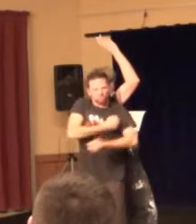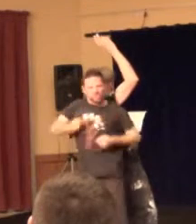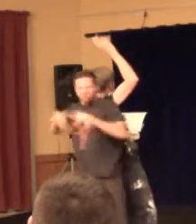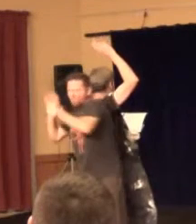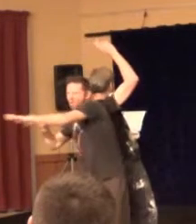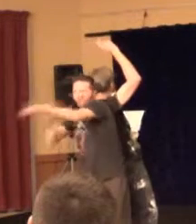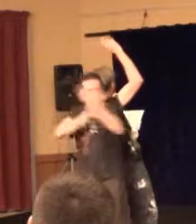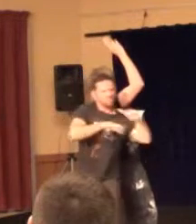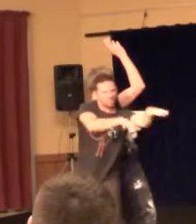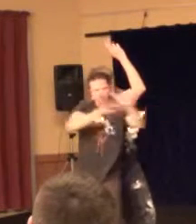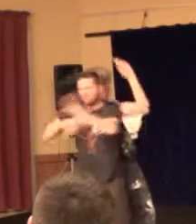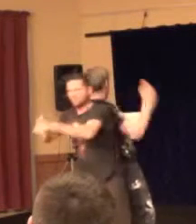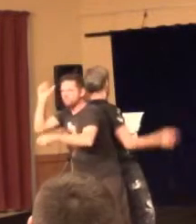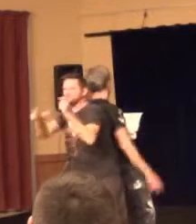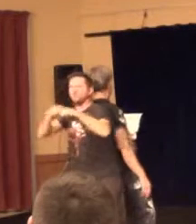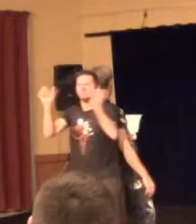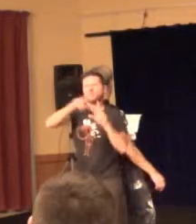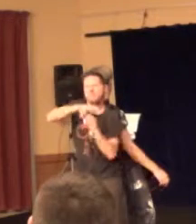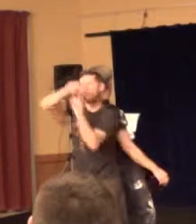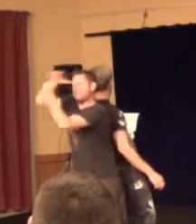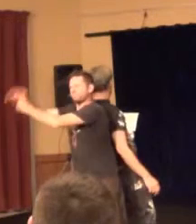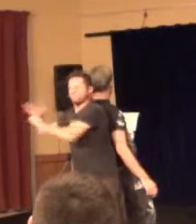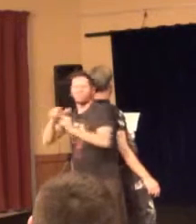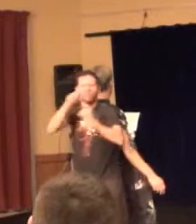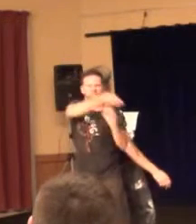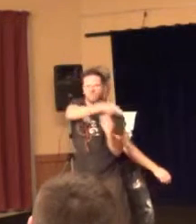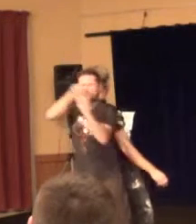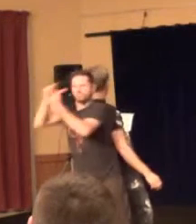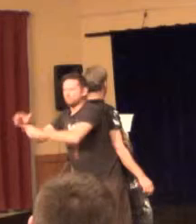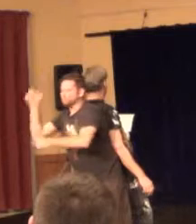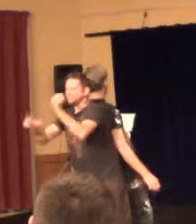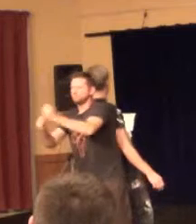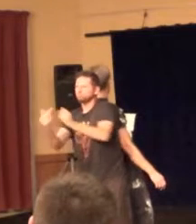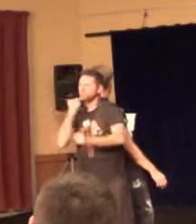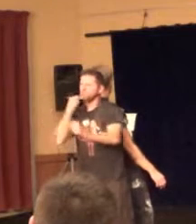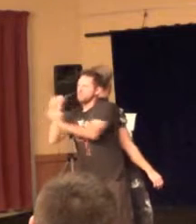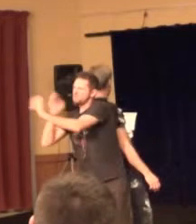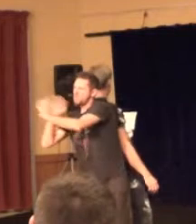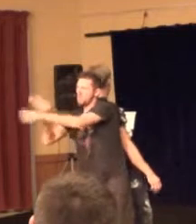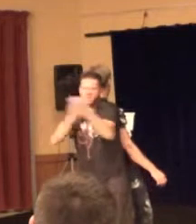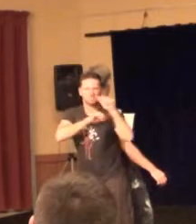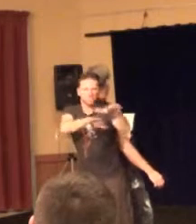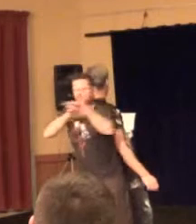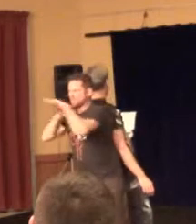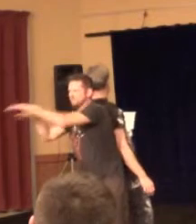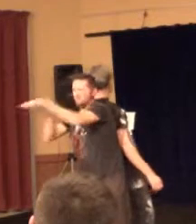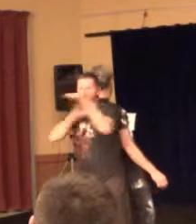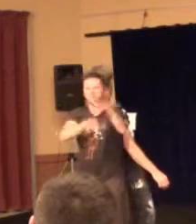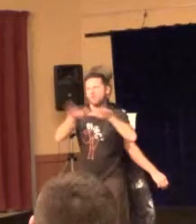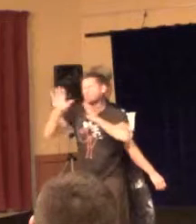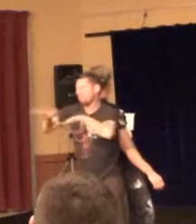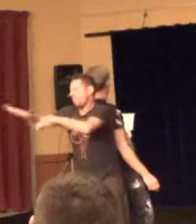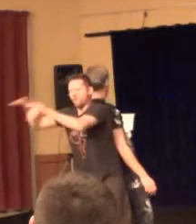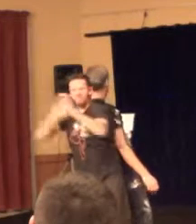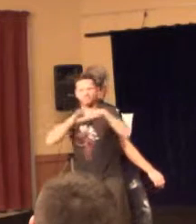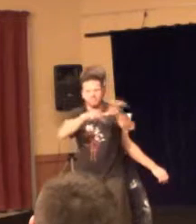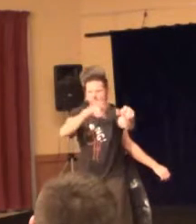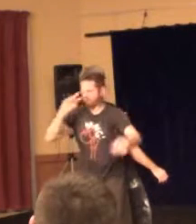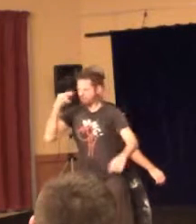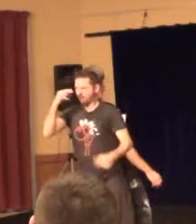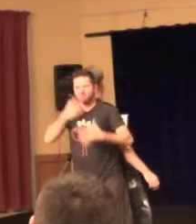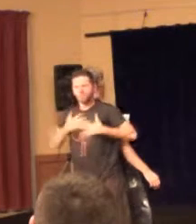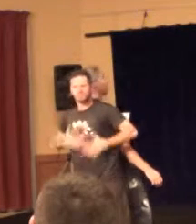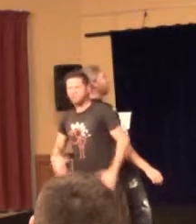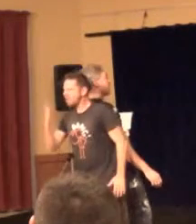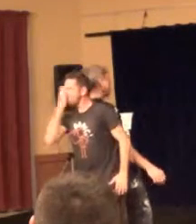le défilé des délocalisés, le défilé des usagers, le défilé, une attitude perdue dans un comportement,